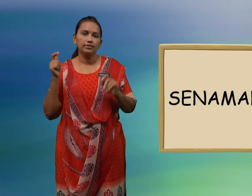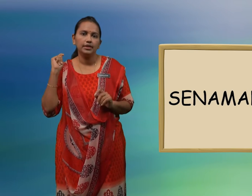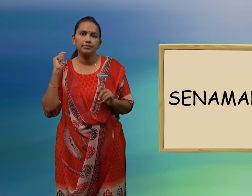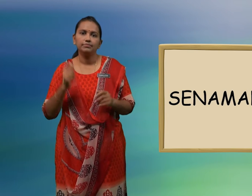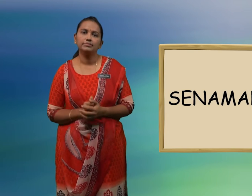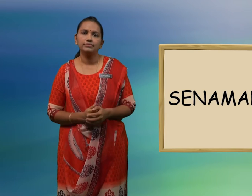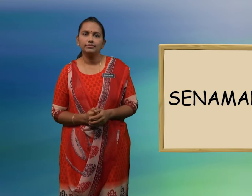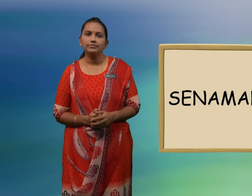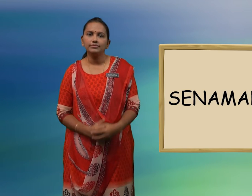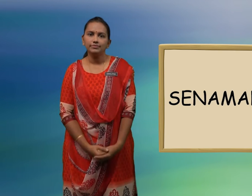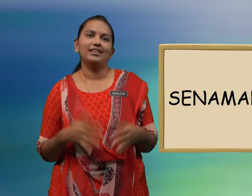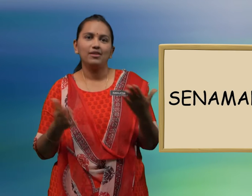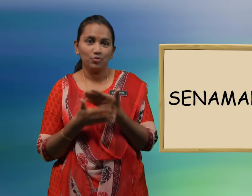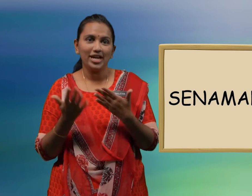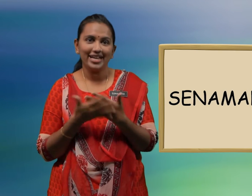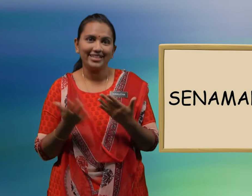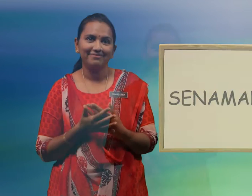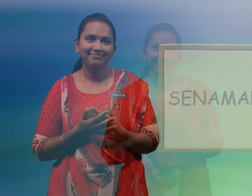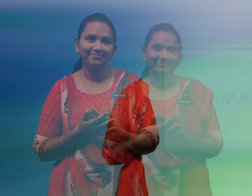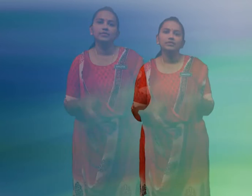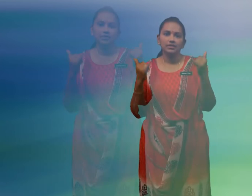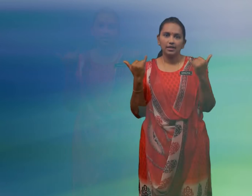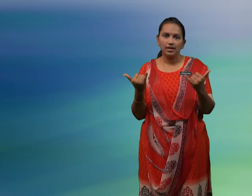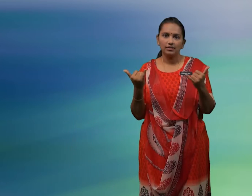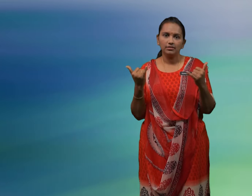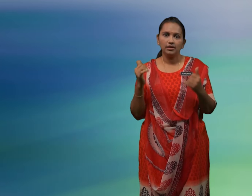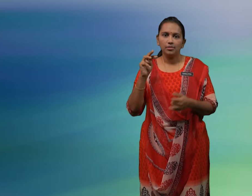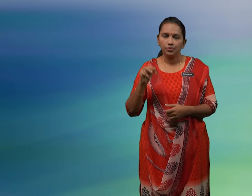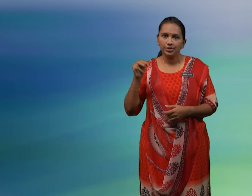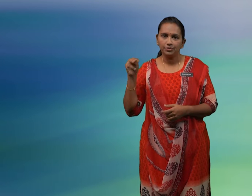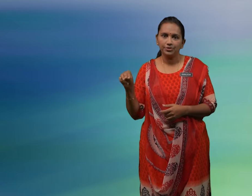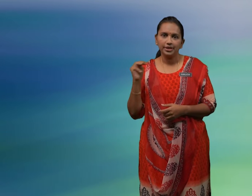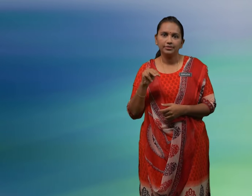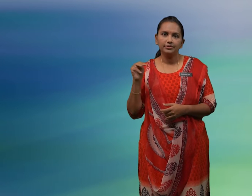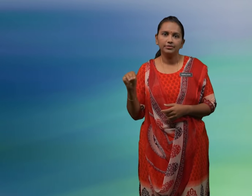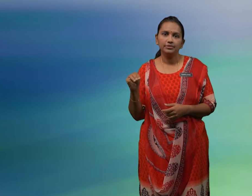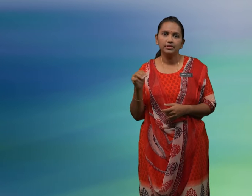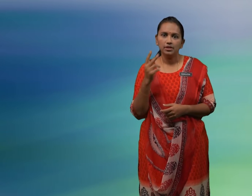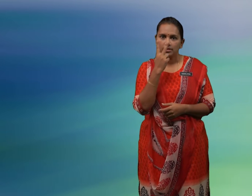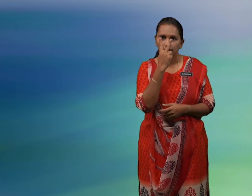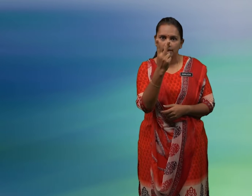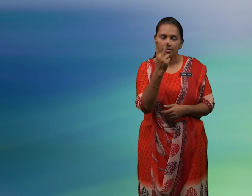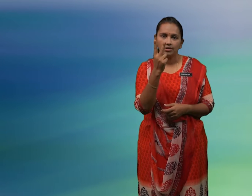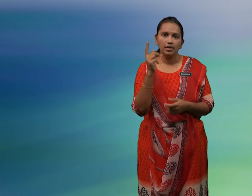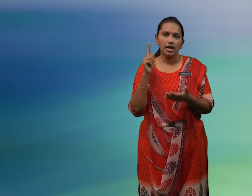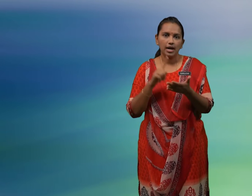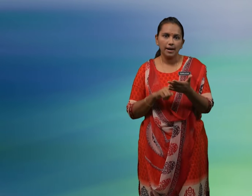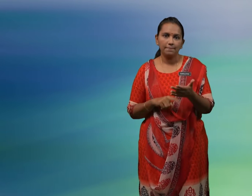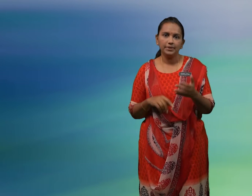tadi. Okey, mudah kan? Sekarang murid-murid tengok apa